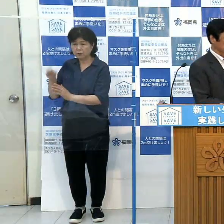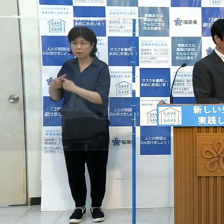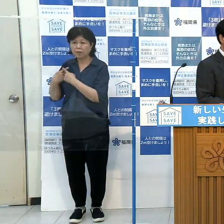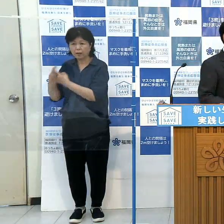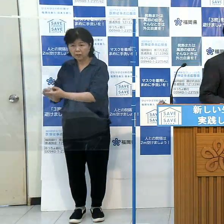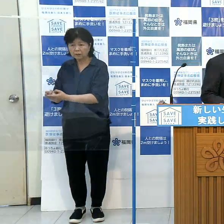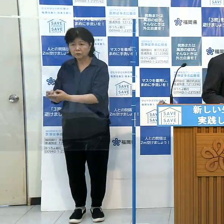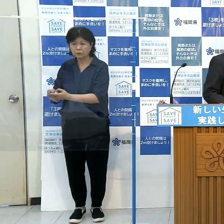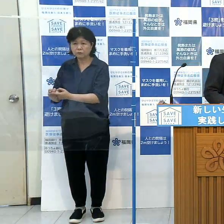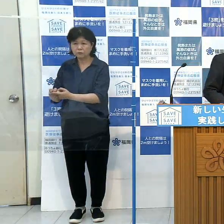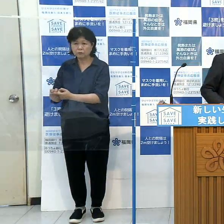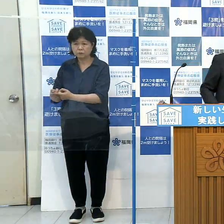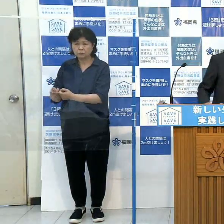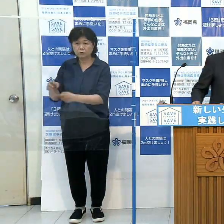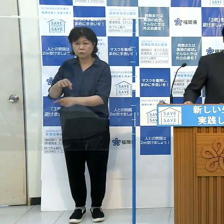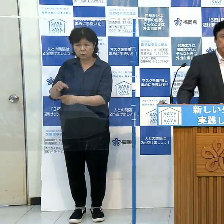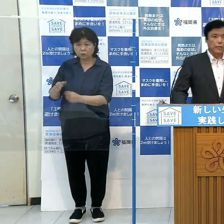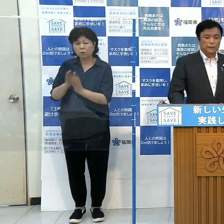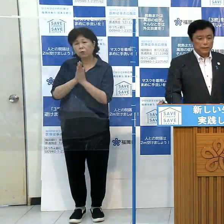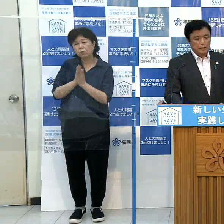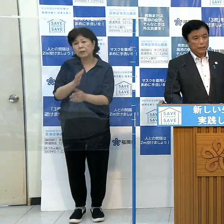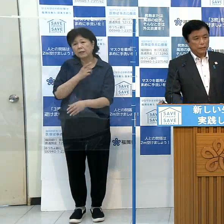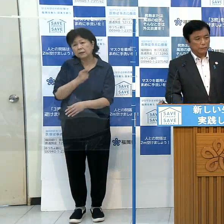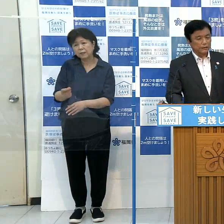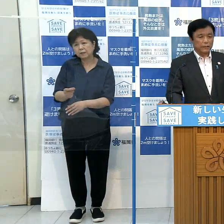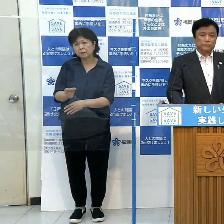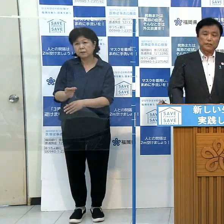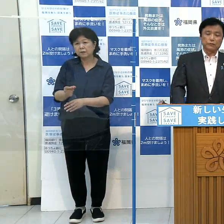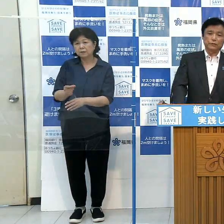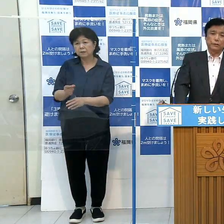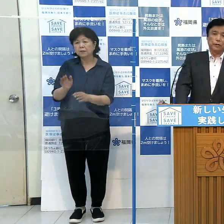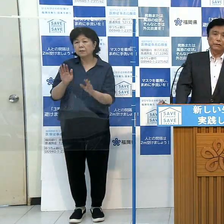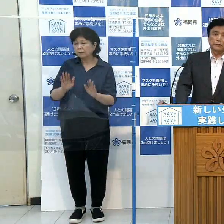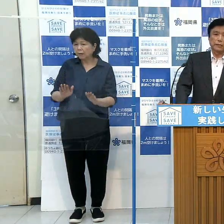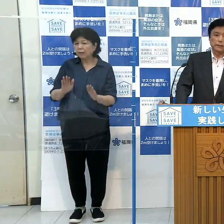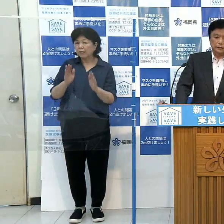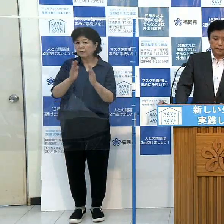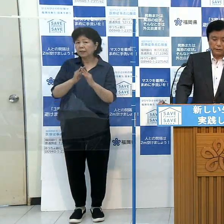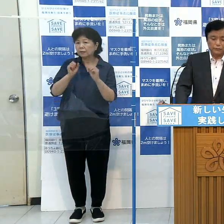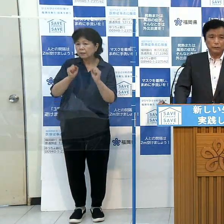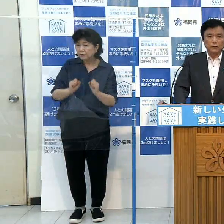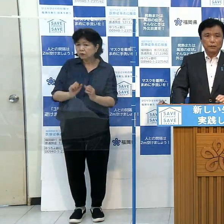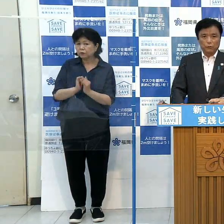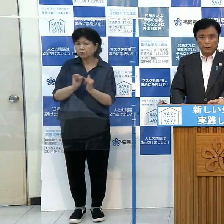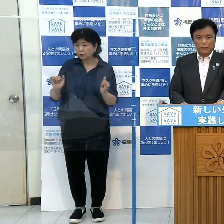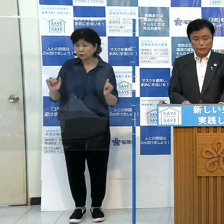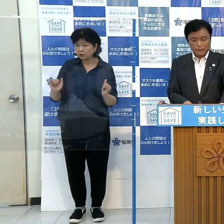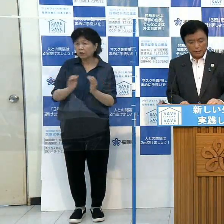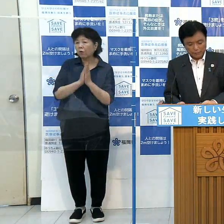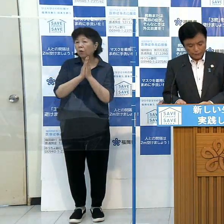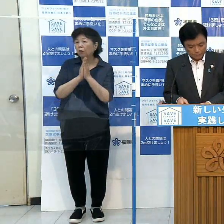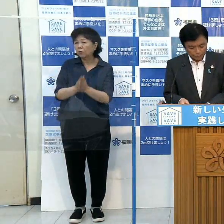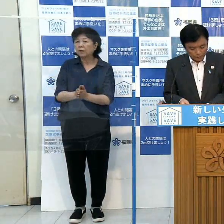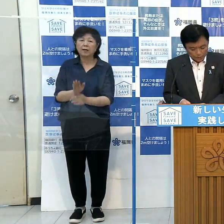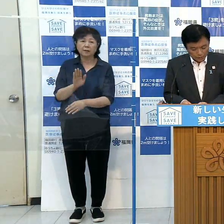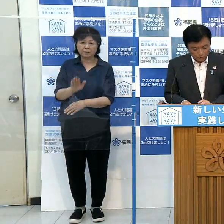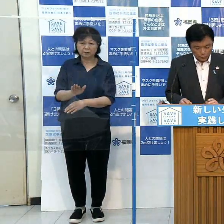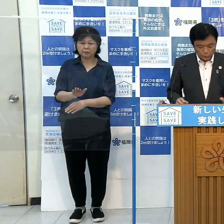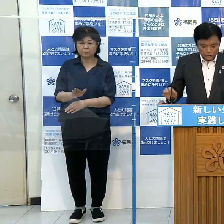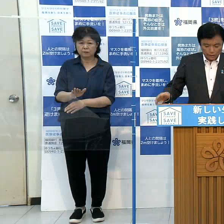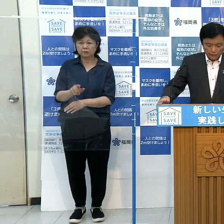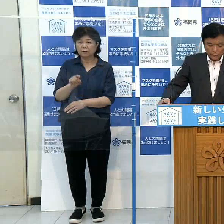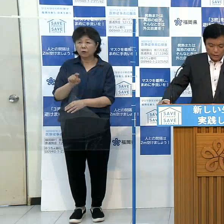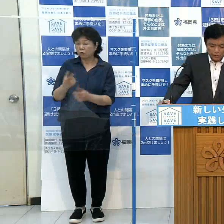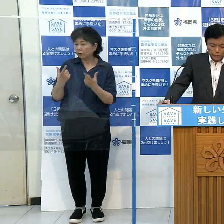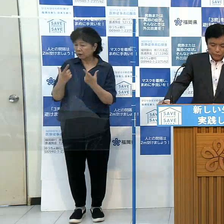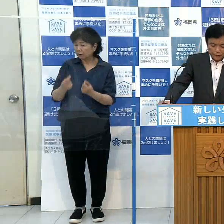での入所をお願いをしたいというのが、今自宅待機をしておられる方々に対するお願いであります。これ